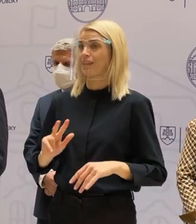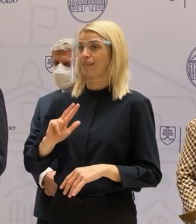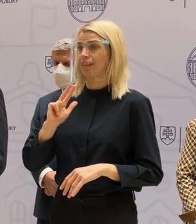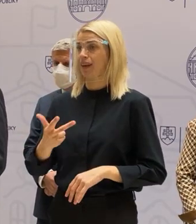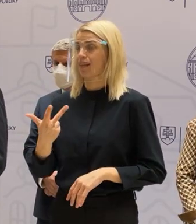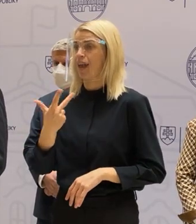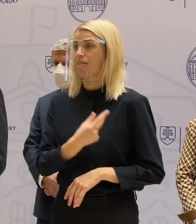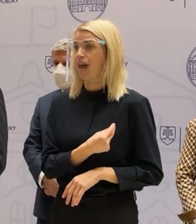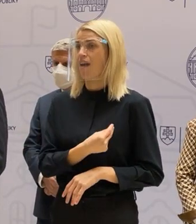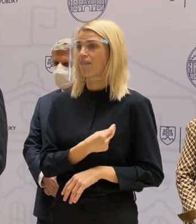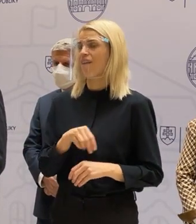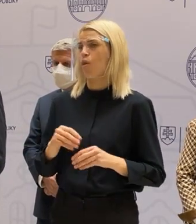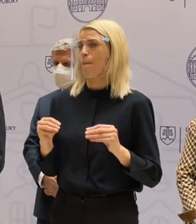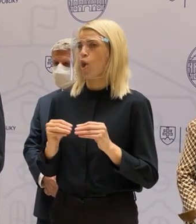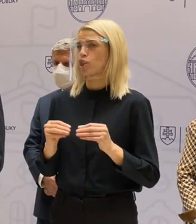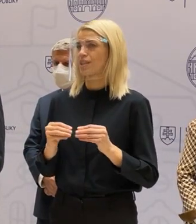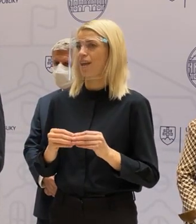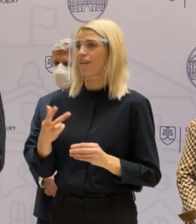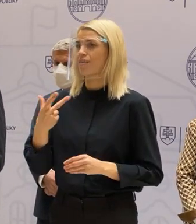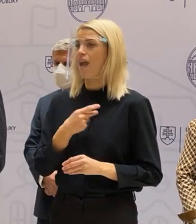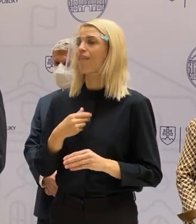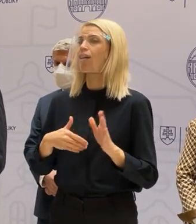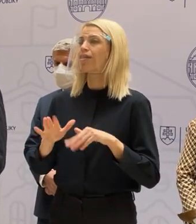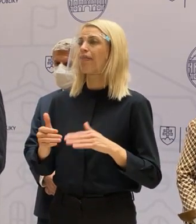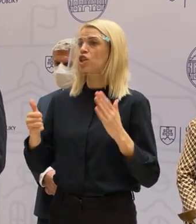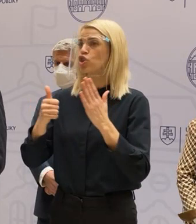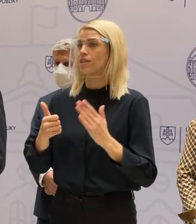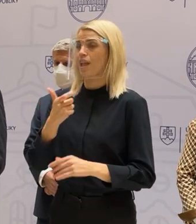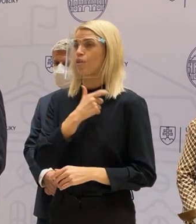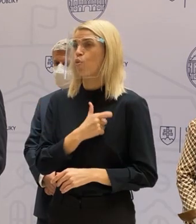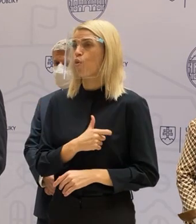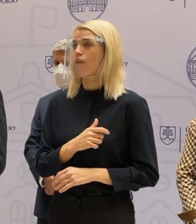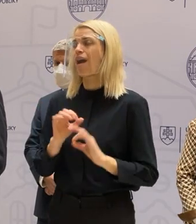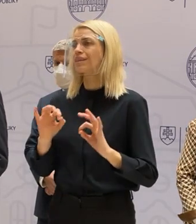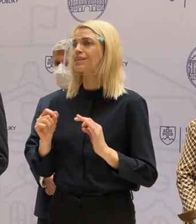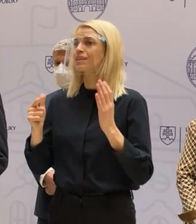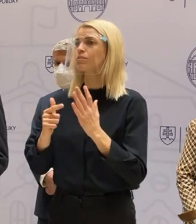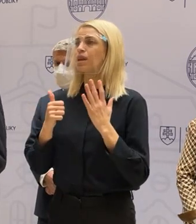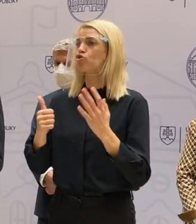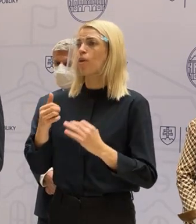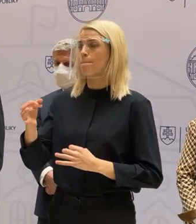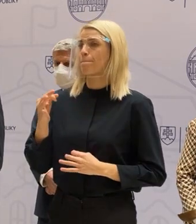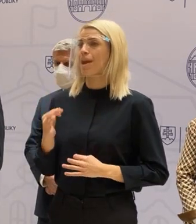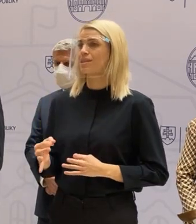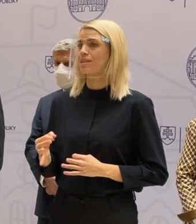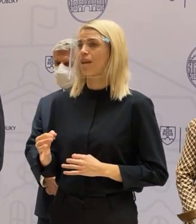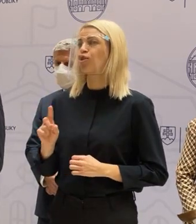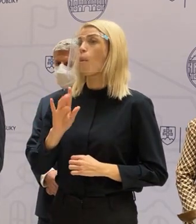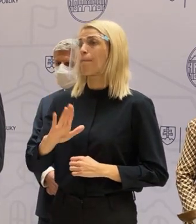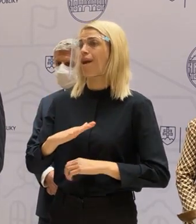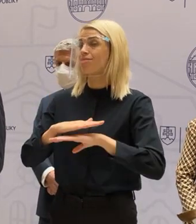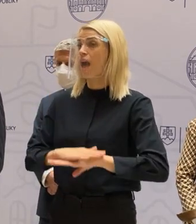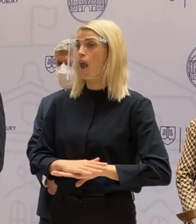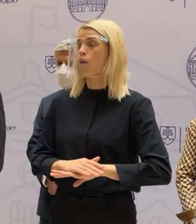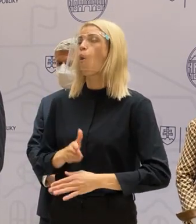alebo booster dávku nad 60 rokov, asi 76% z tých, ktorí majú na ňu nárok,